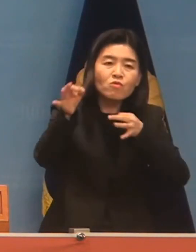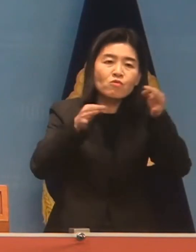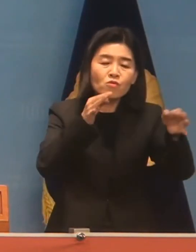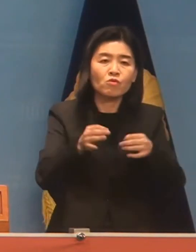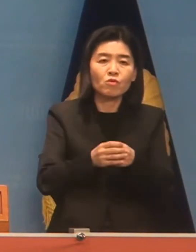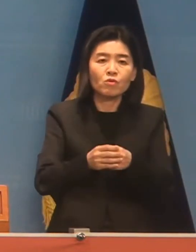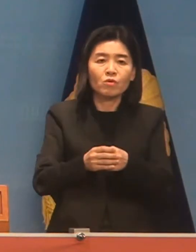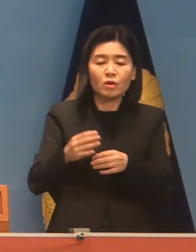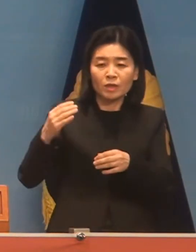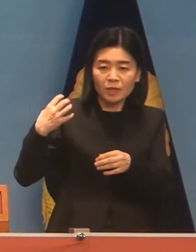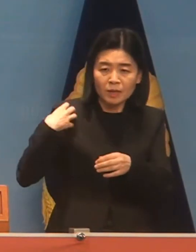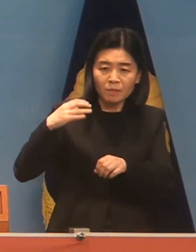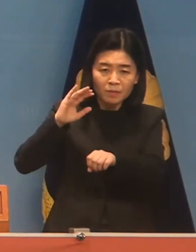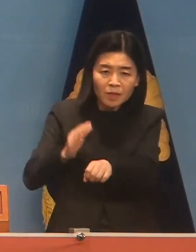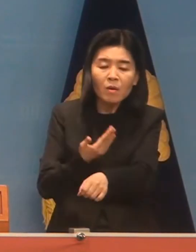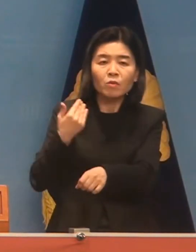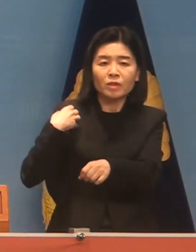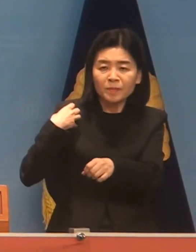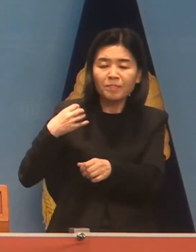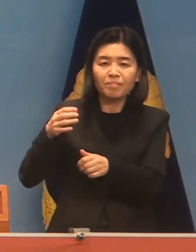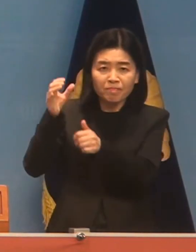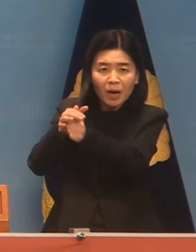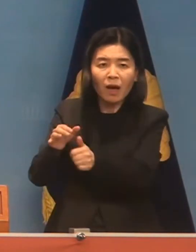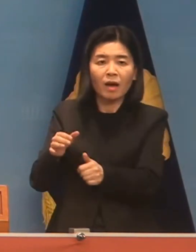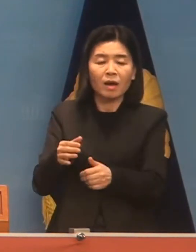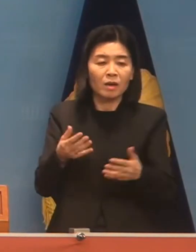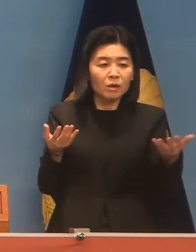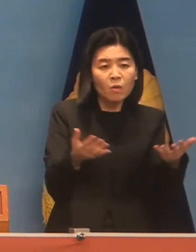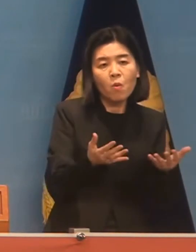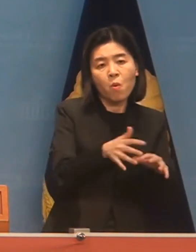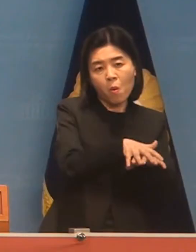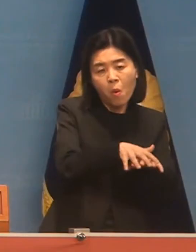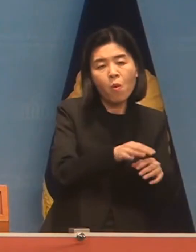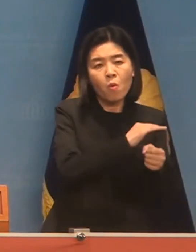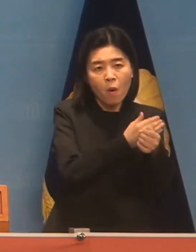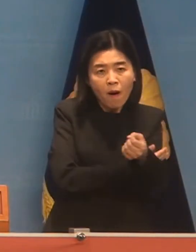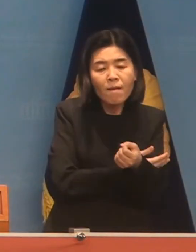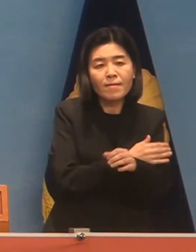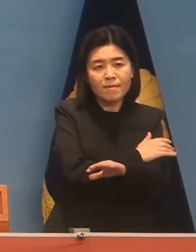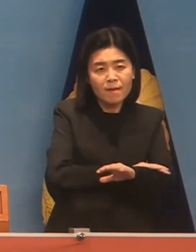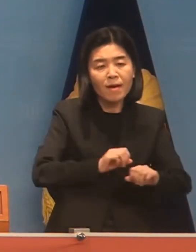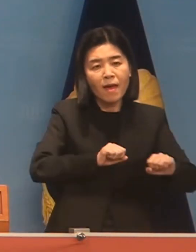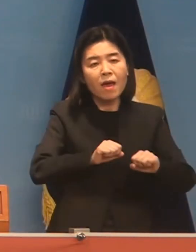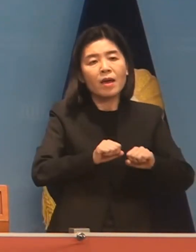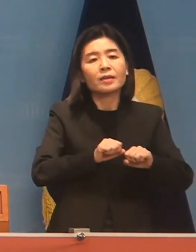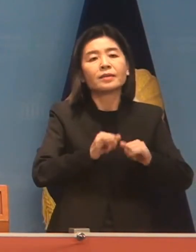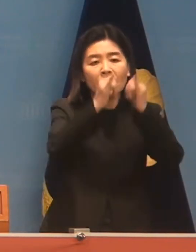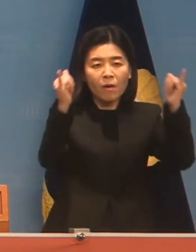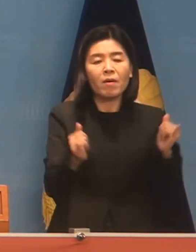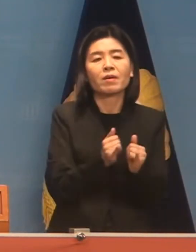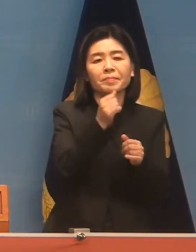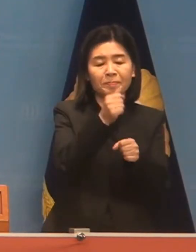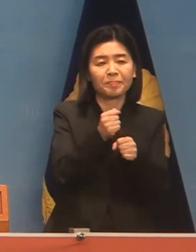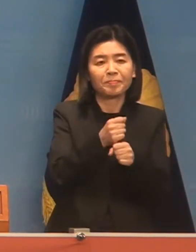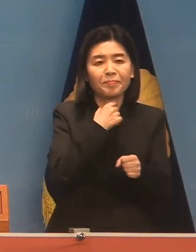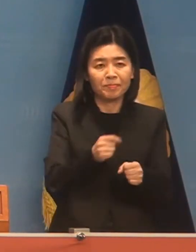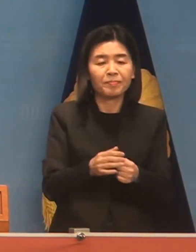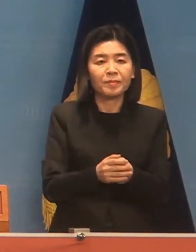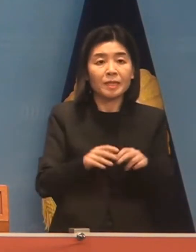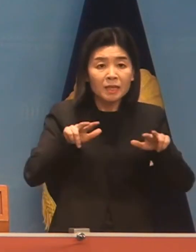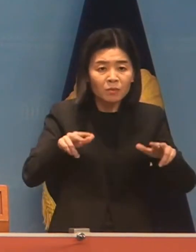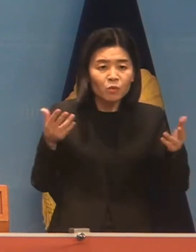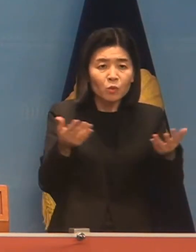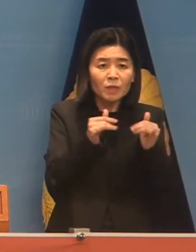책임지게 하고 노조할 권리를 온전히 행사할 수 있는 사회로 만들어야 합니다. 지금 대한민국엔 3명의